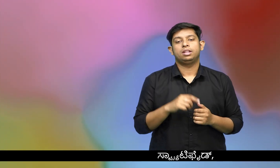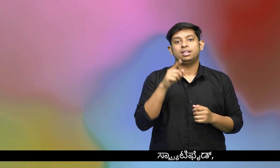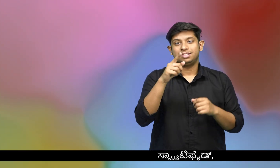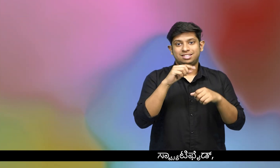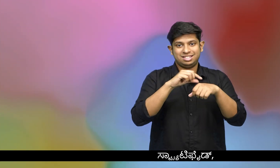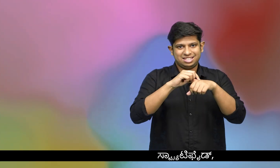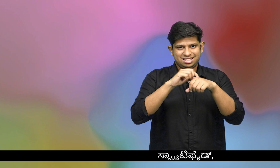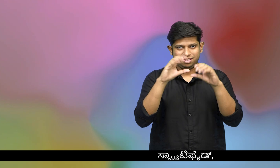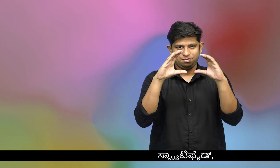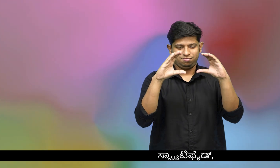ಸ್ಕ್ರಾಯ್ಟಿಫೈಡ್,